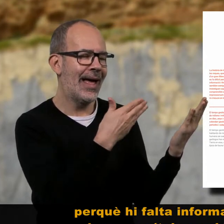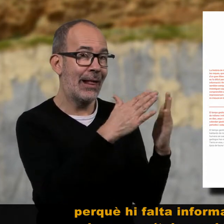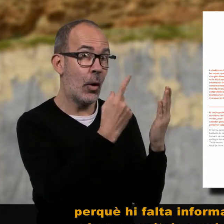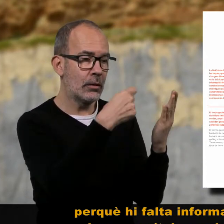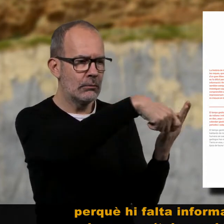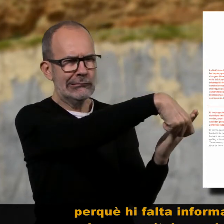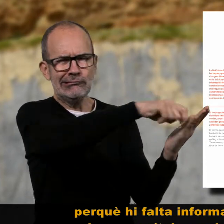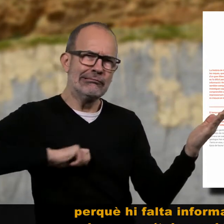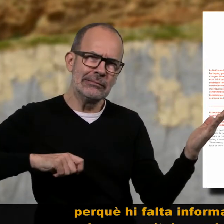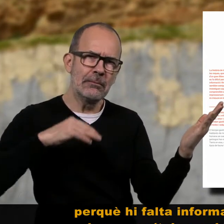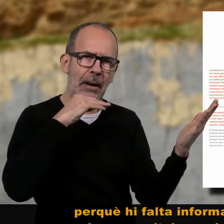estripats.